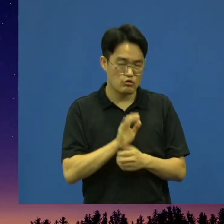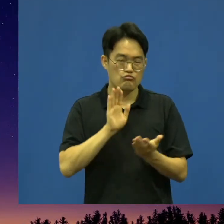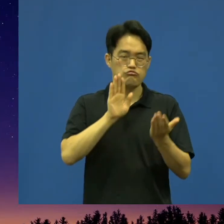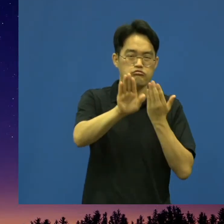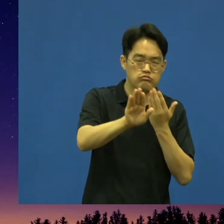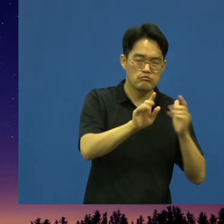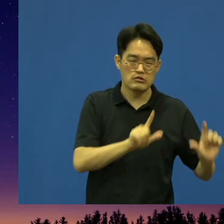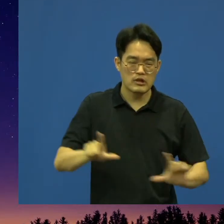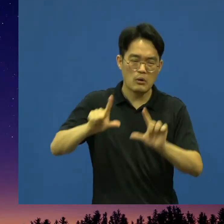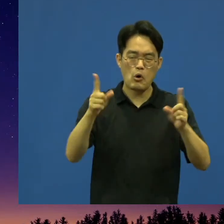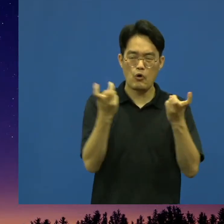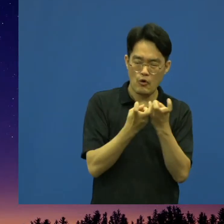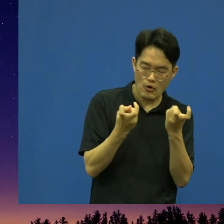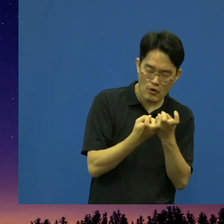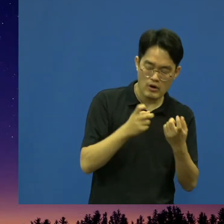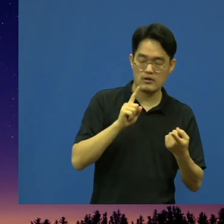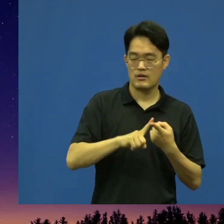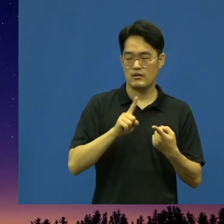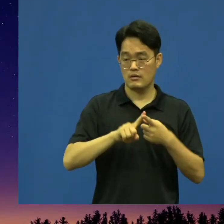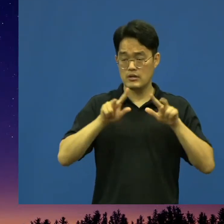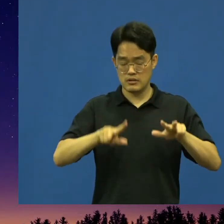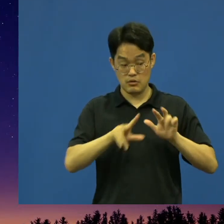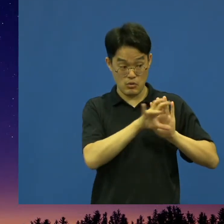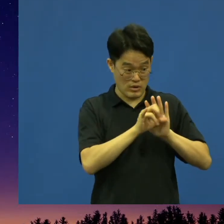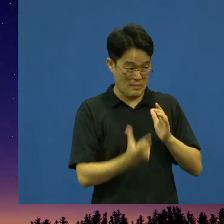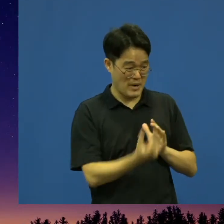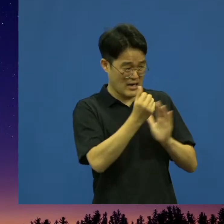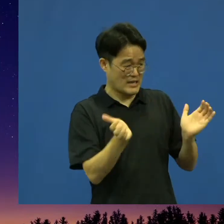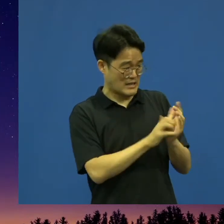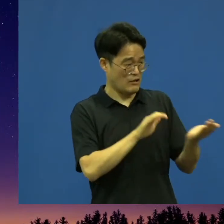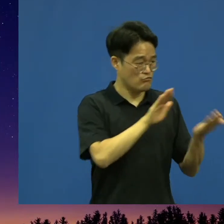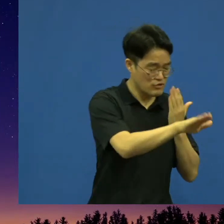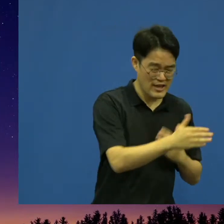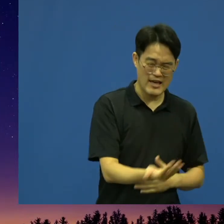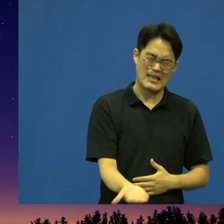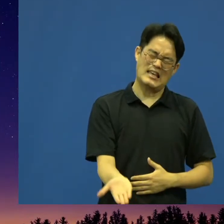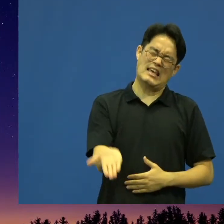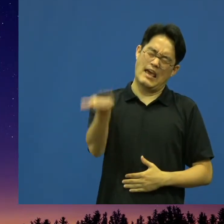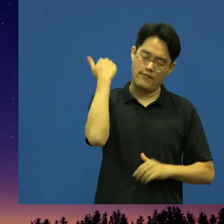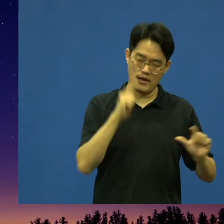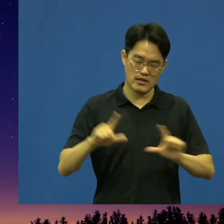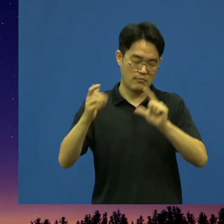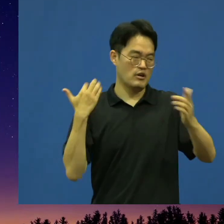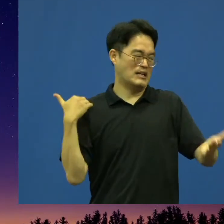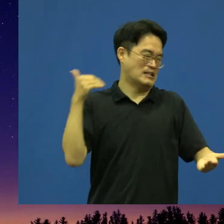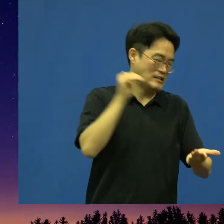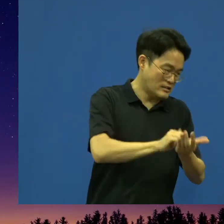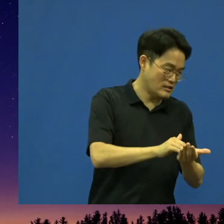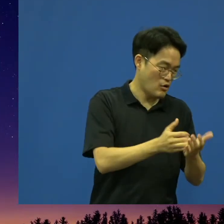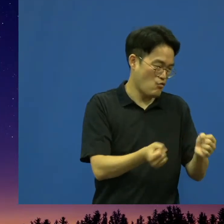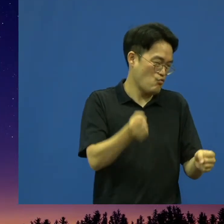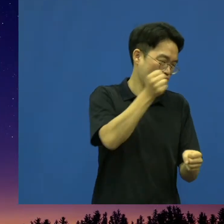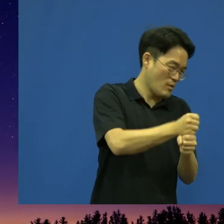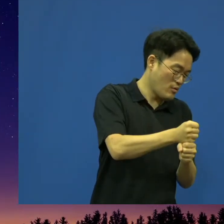그저 코로나가 빨리 지나고 일상이 회복되기를 원하는 어떤 사람들과 같지